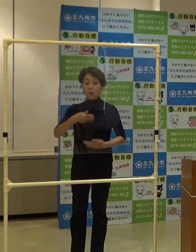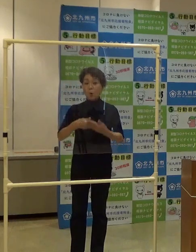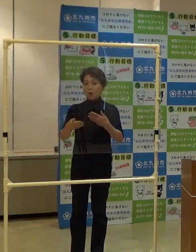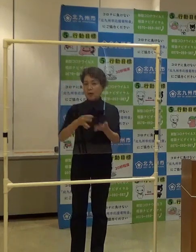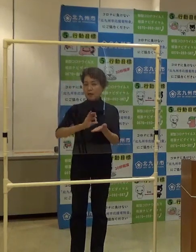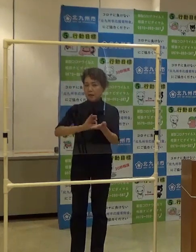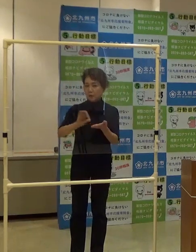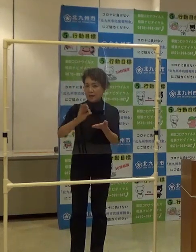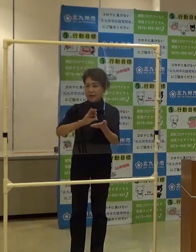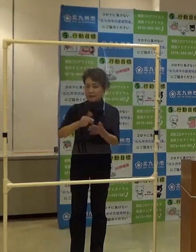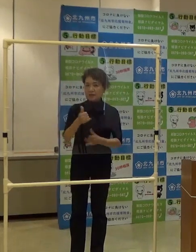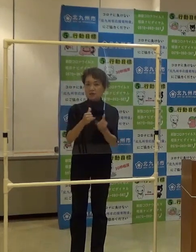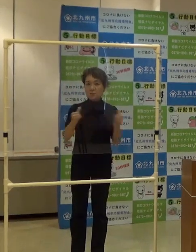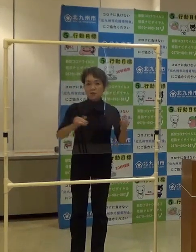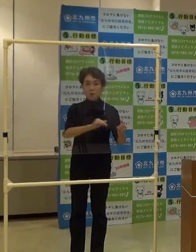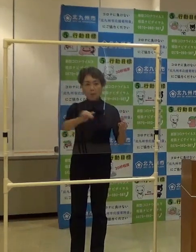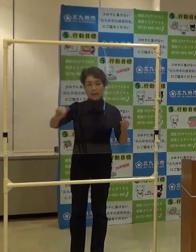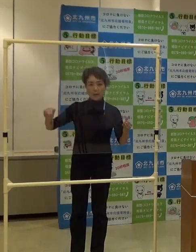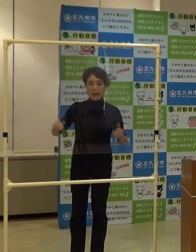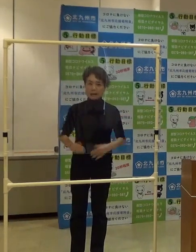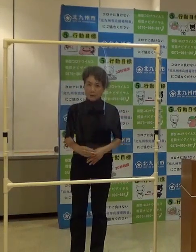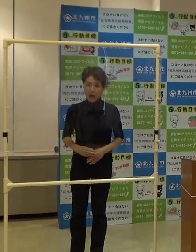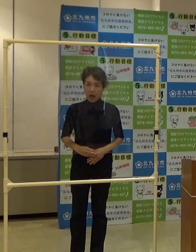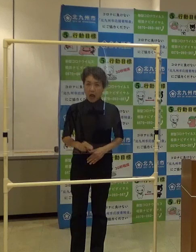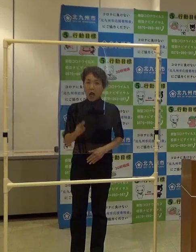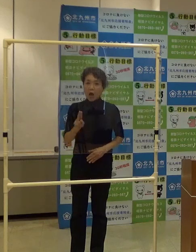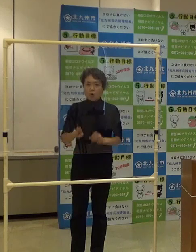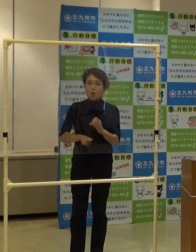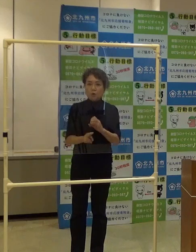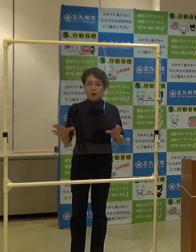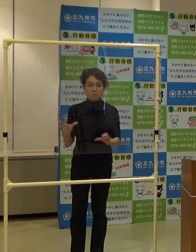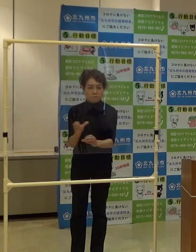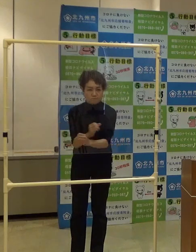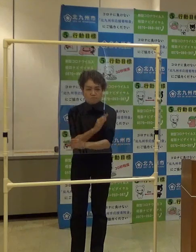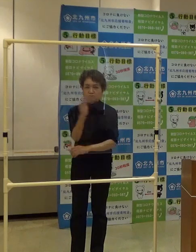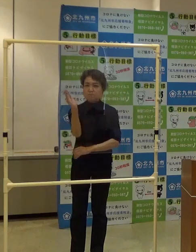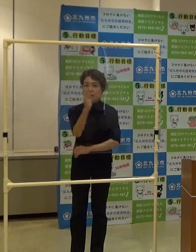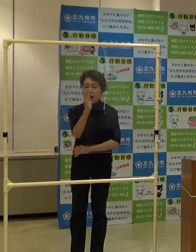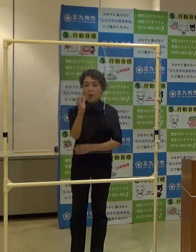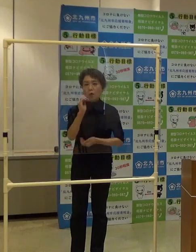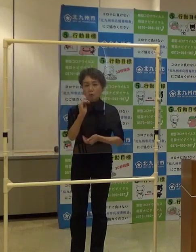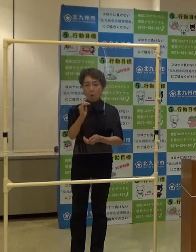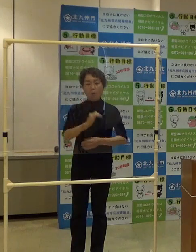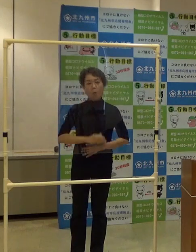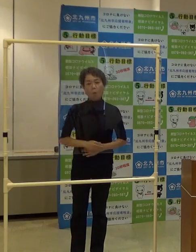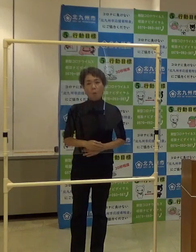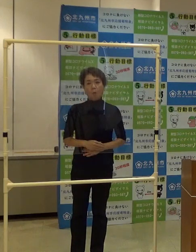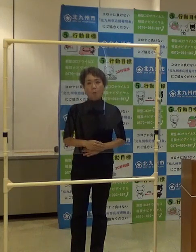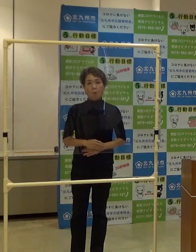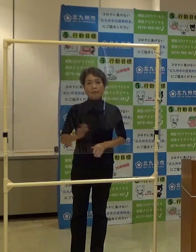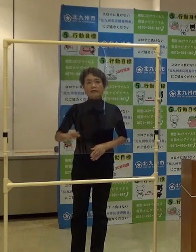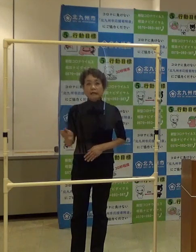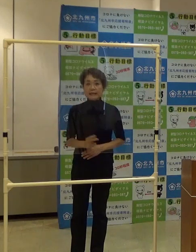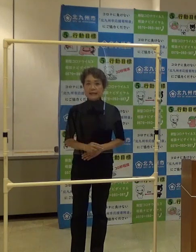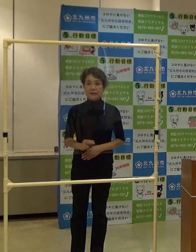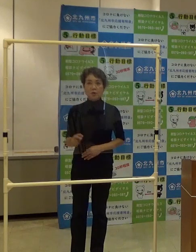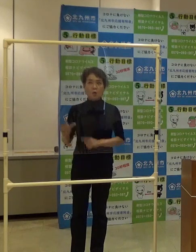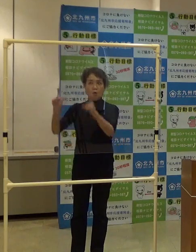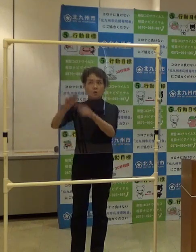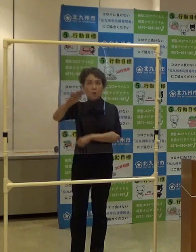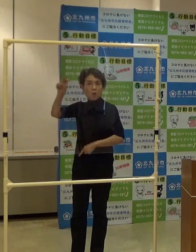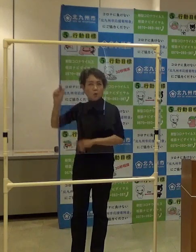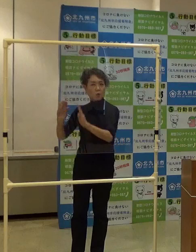して、市民の皆様にはコロナウイルスはなくなったわけではないこと、また最近の首都圏の状